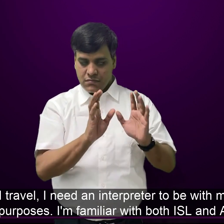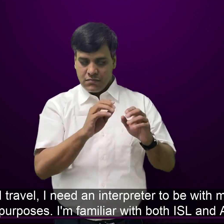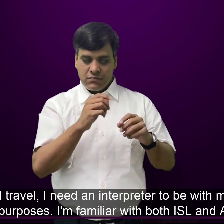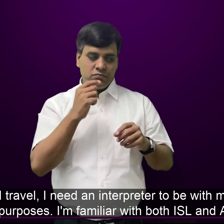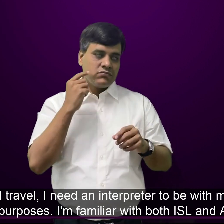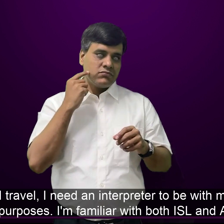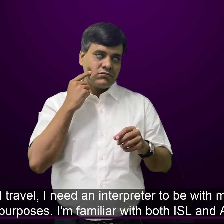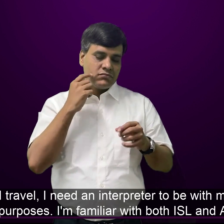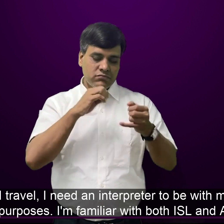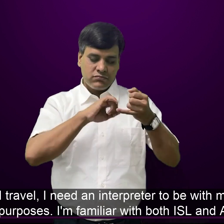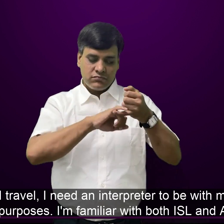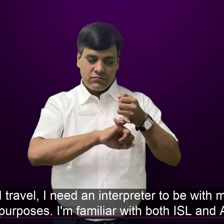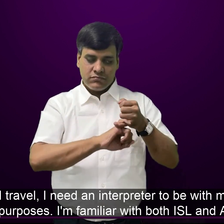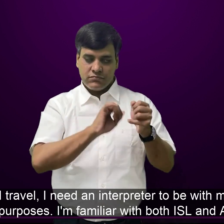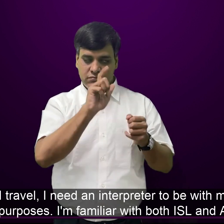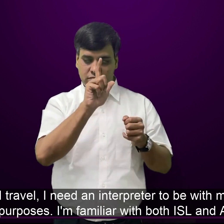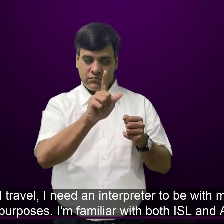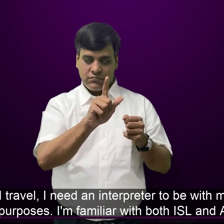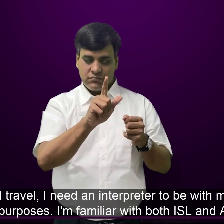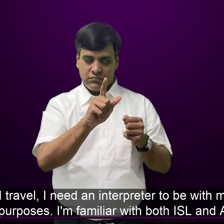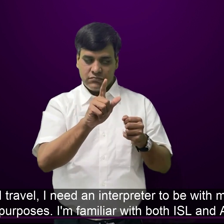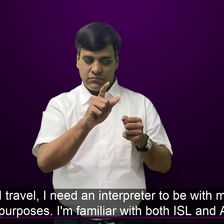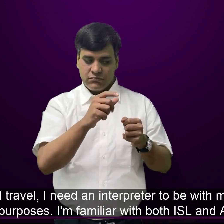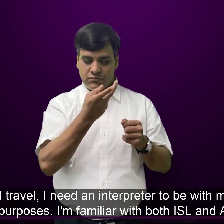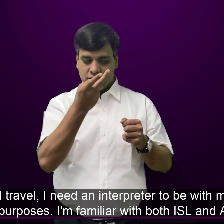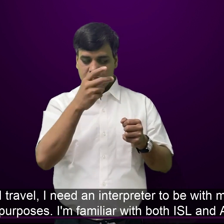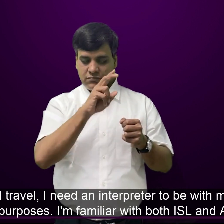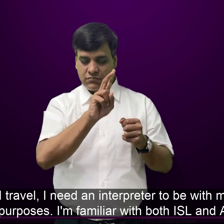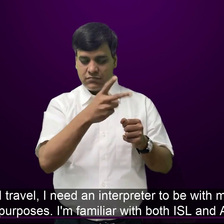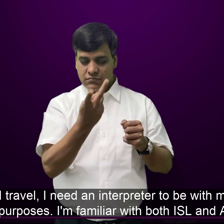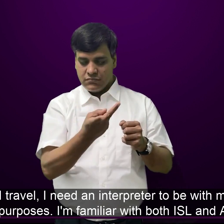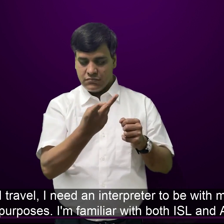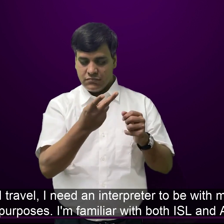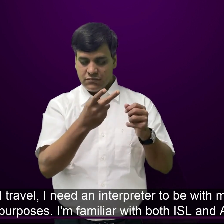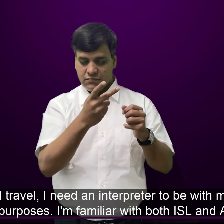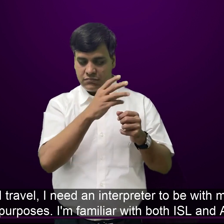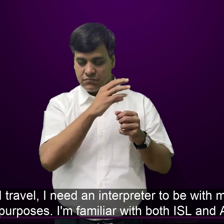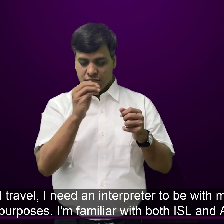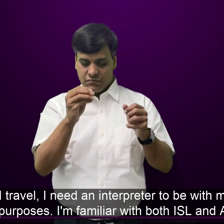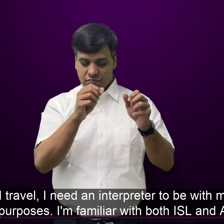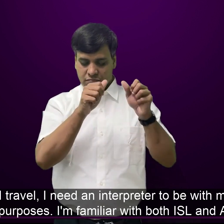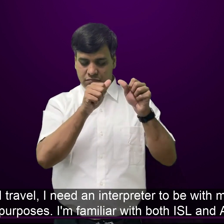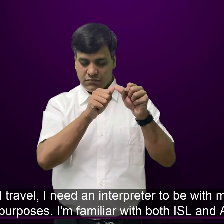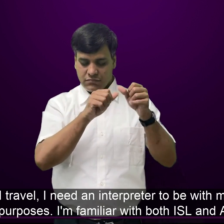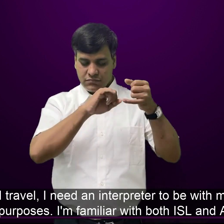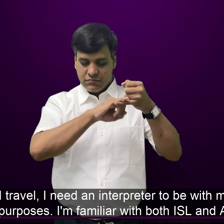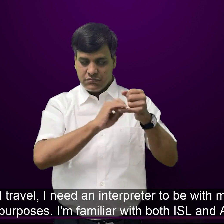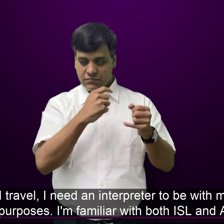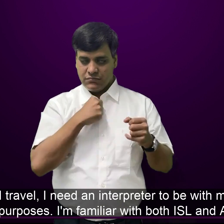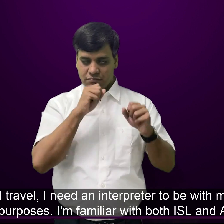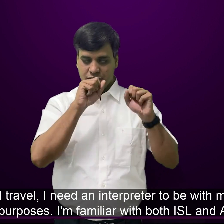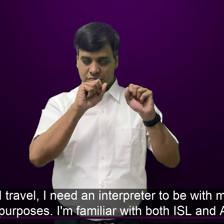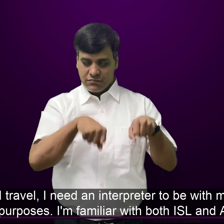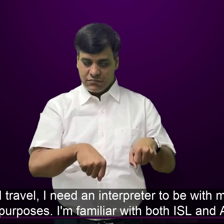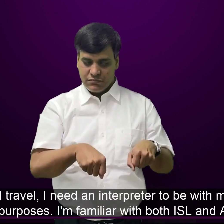कोई भी हम मीटिंग करने जाते हैं तो दुभाषी मेरे साथ रहे। मुझे भारतीय सांकेतिक